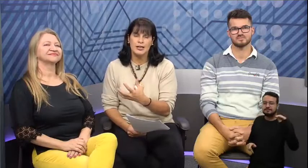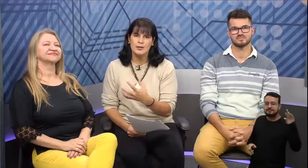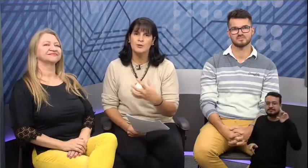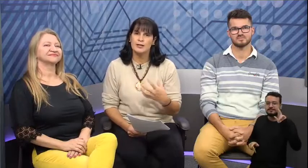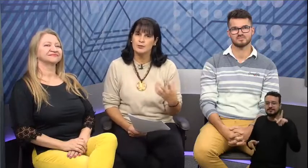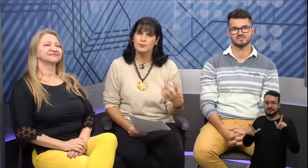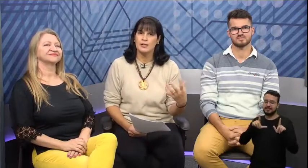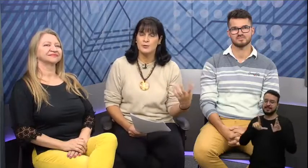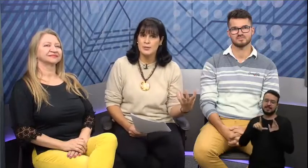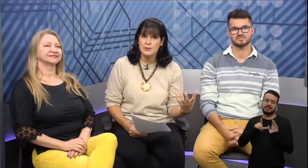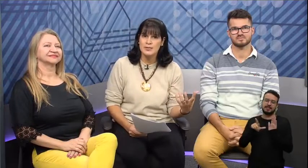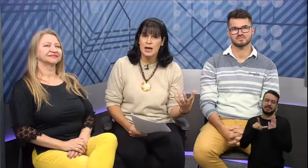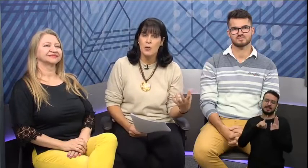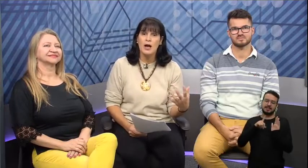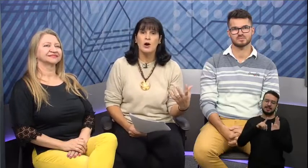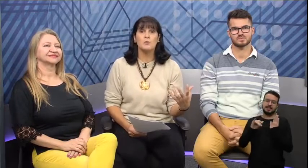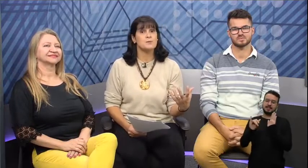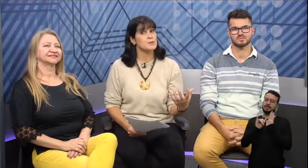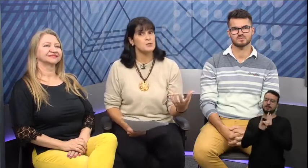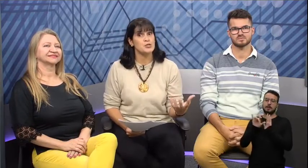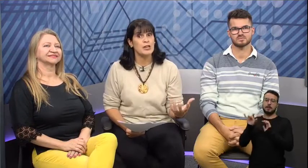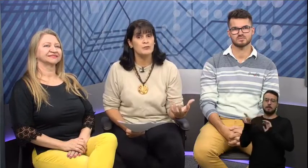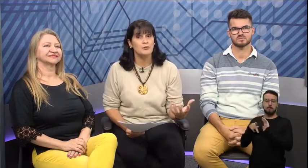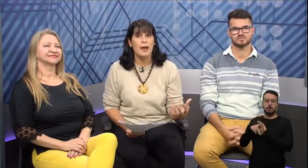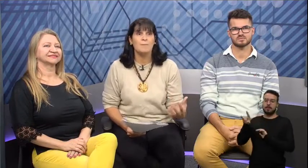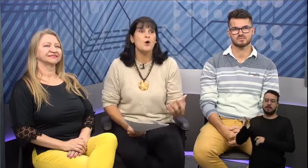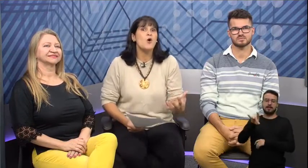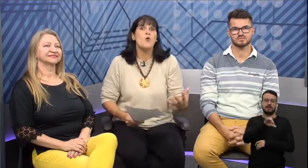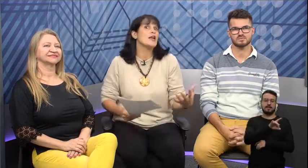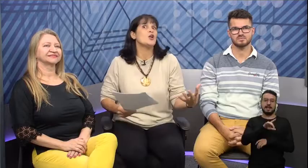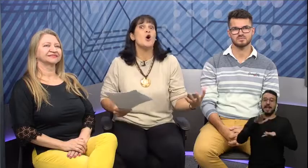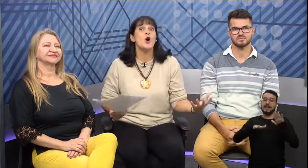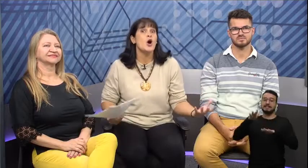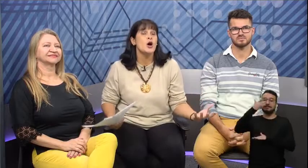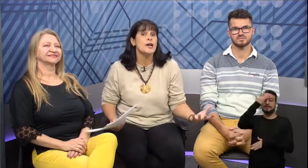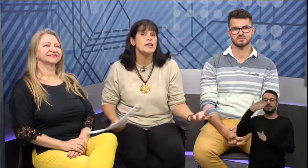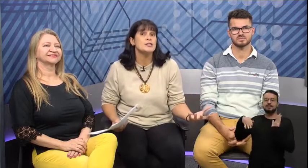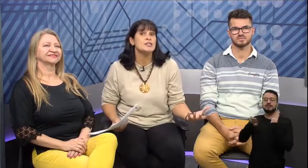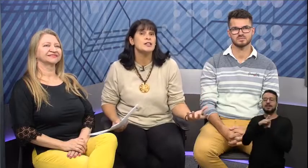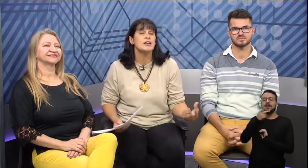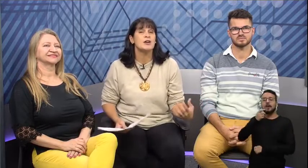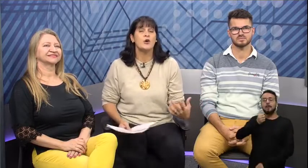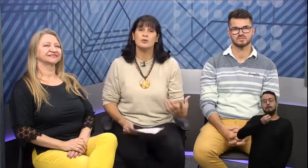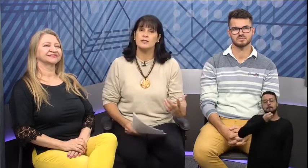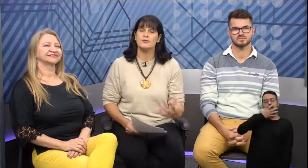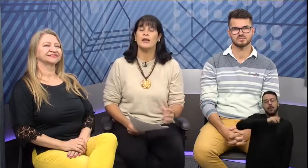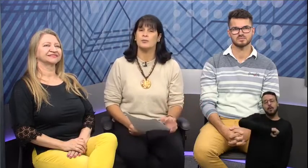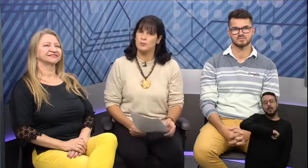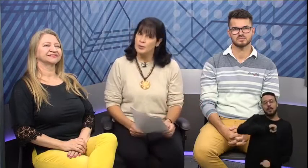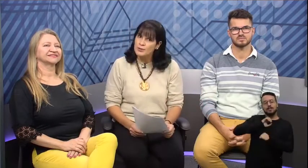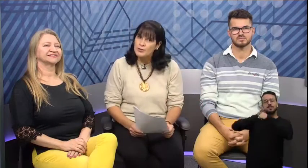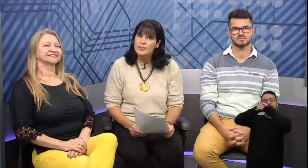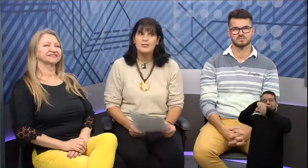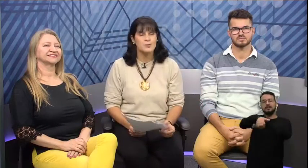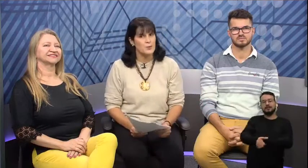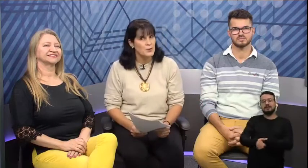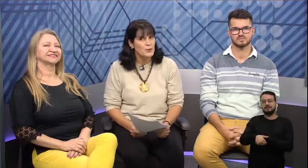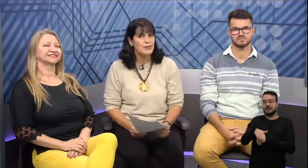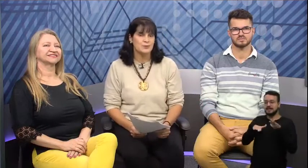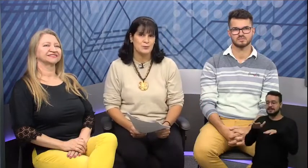um. Cada um faz o seu sinal. Algumas pessoas chegam e vão falar boa noite. Outras vão falar, boa noite, oi, tudo